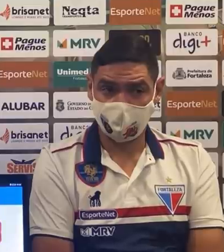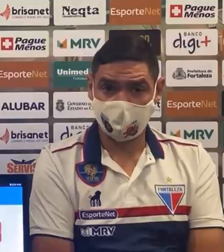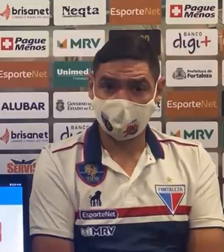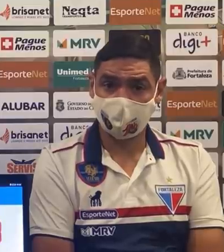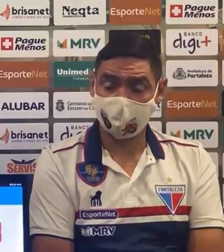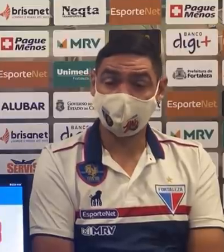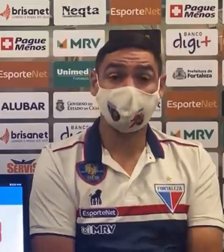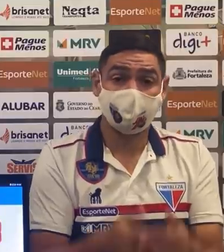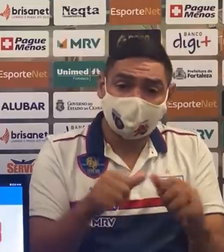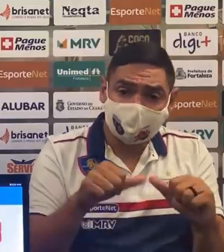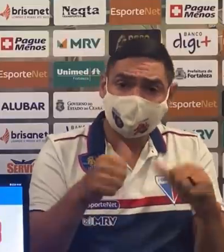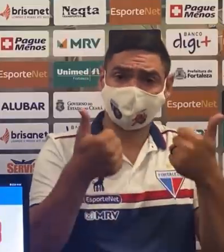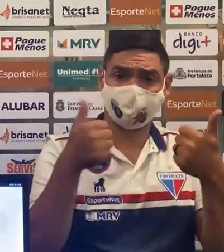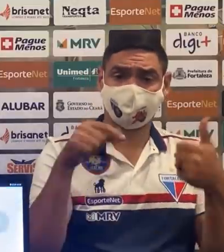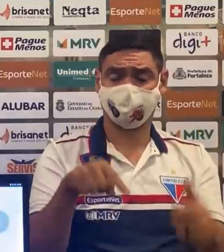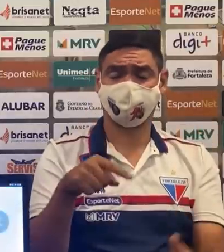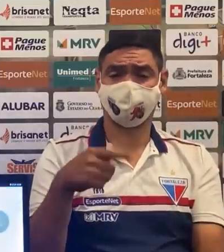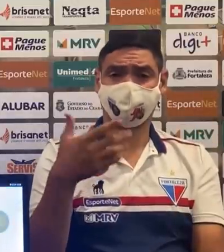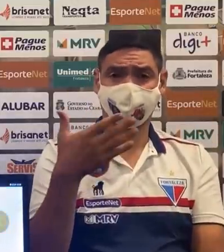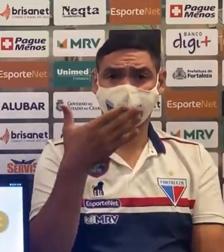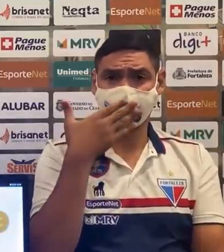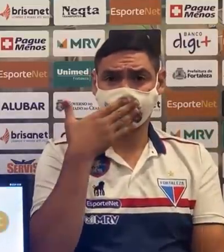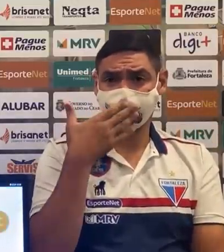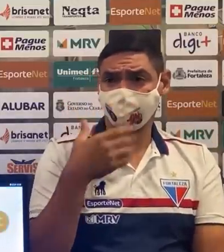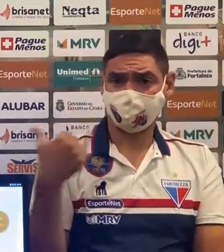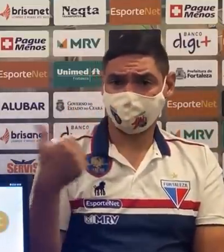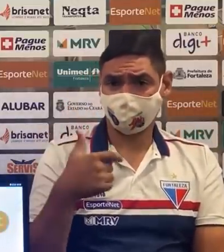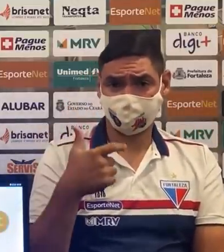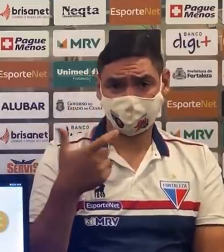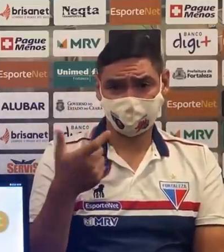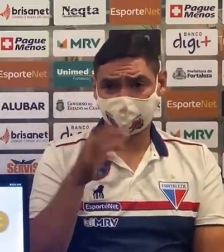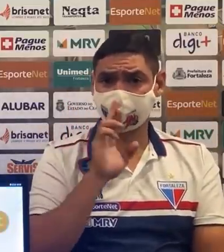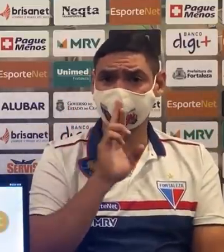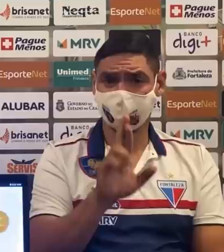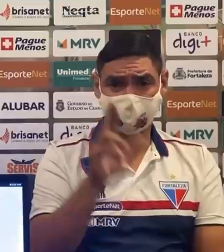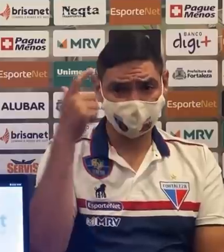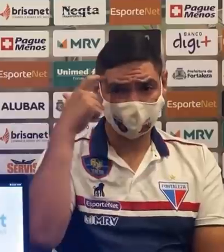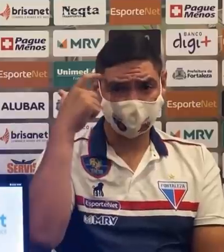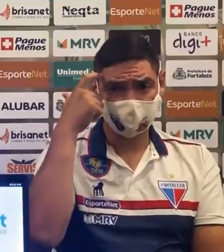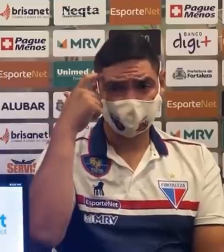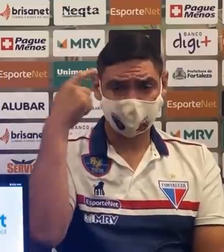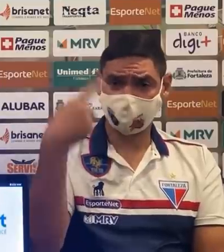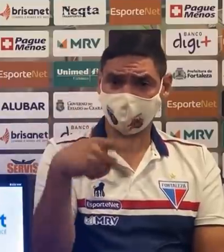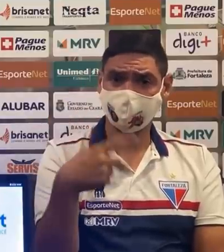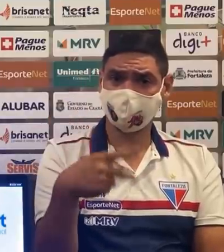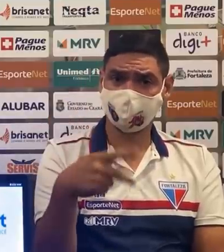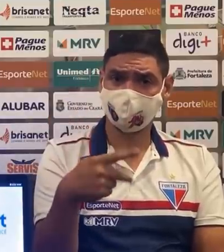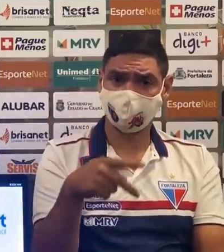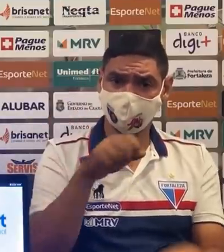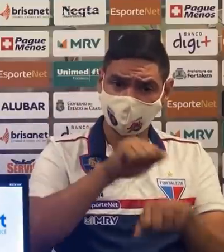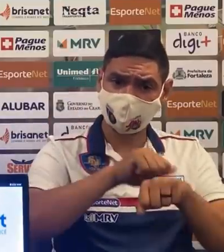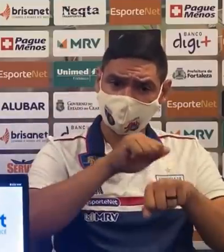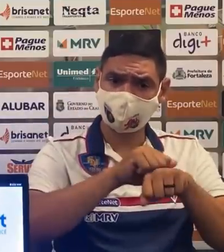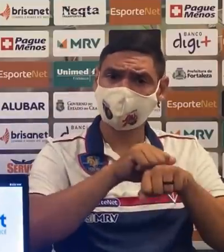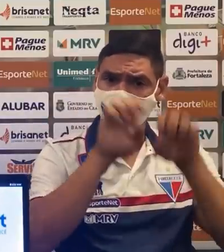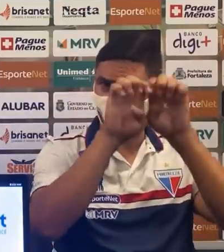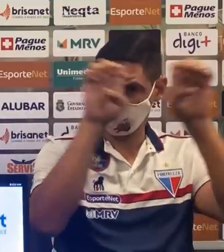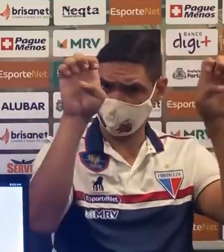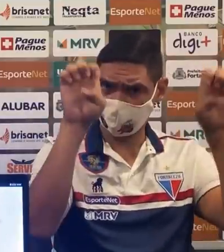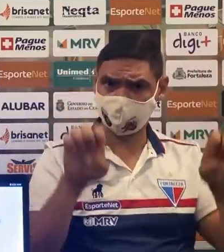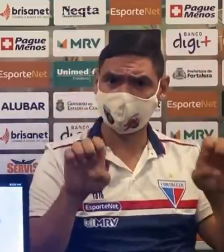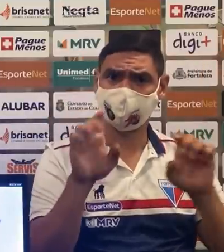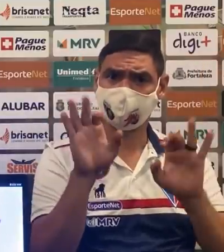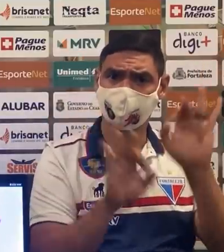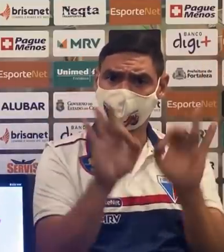para a sequência. Rapaz, o que eu penso? Fortaleza é um clube extremamente estruturado, que